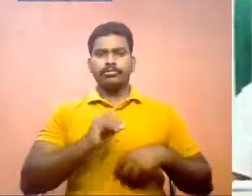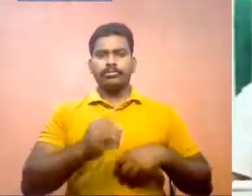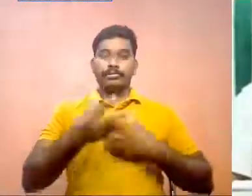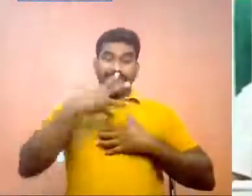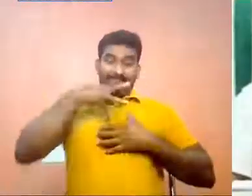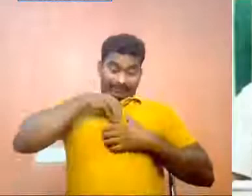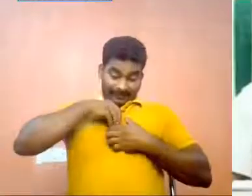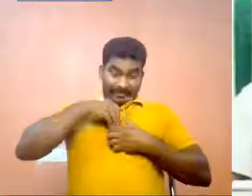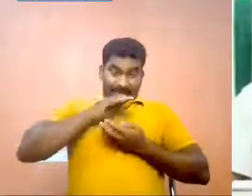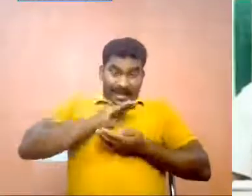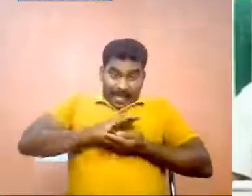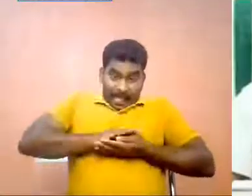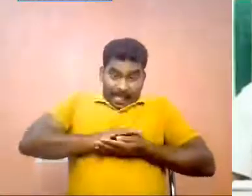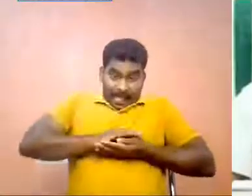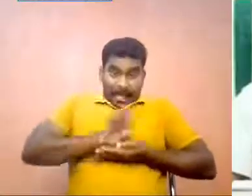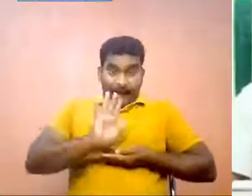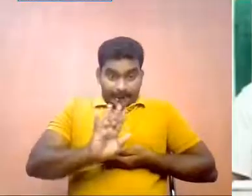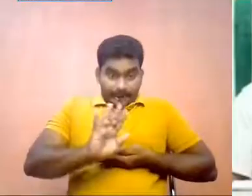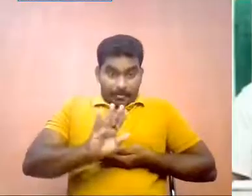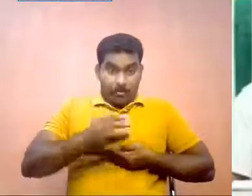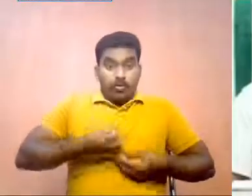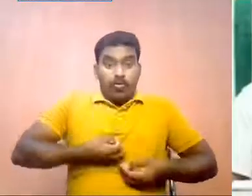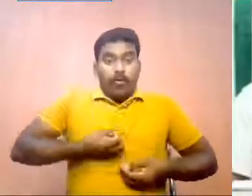ഇത്തരം രോഗങ്ങൾ ബാധിച്ചവർക്കുള്ള